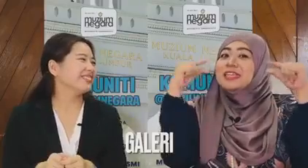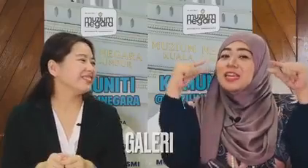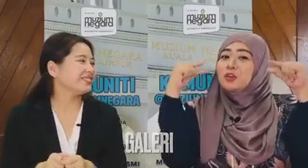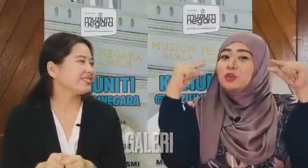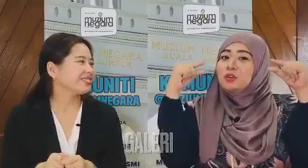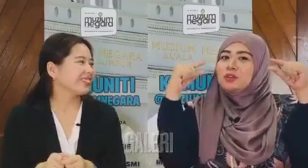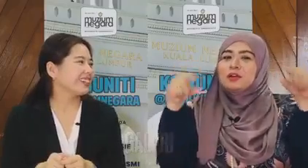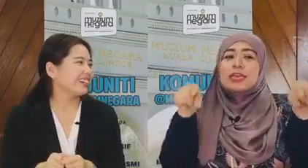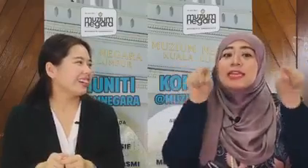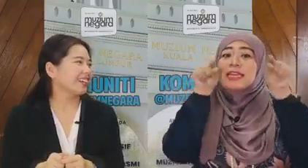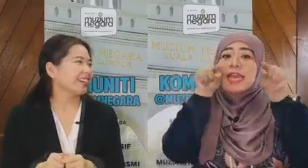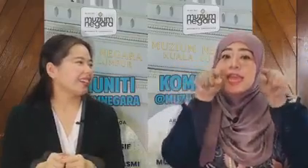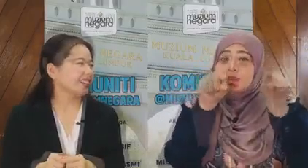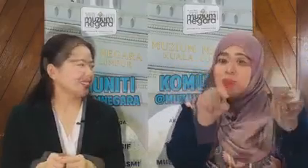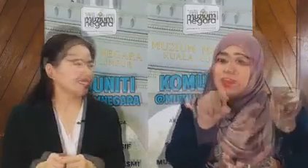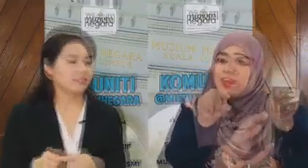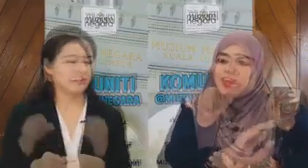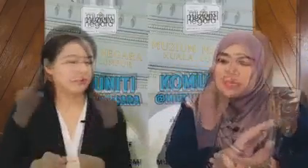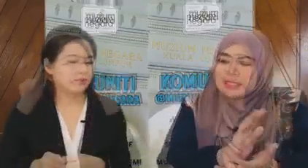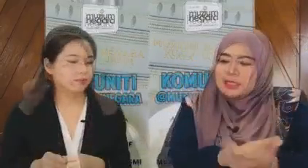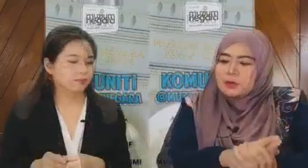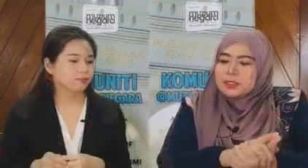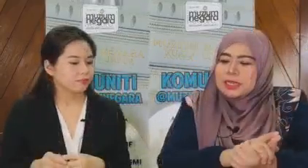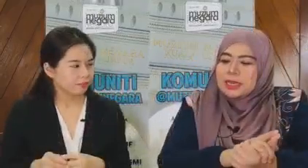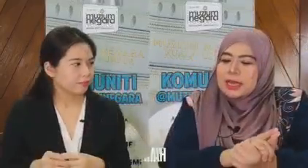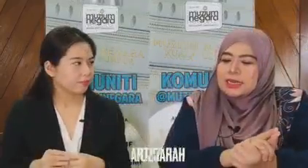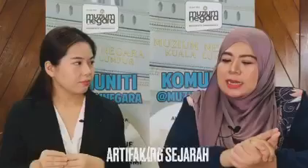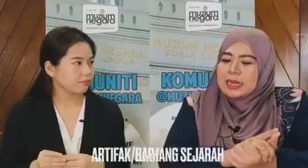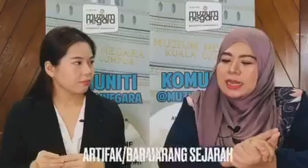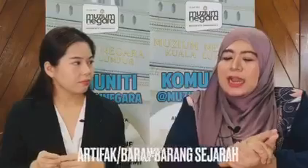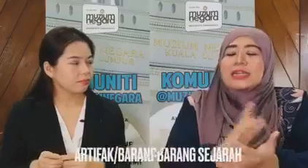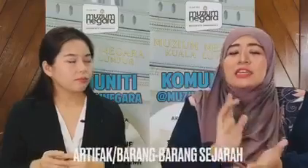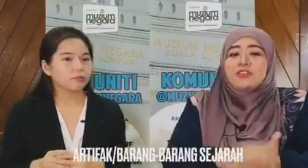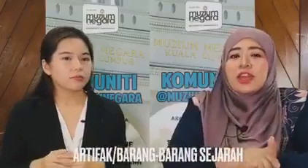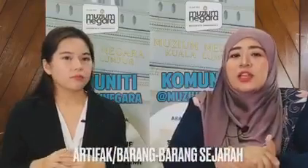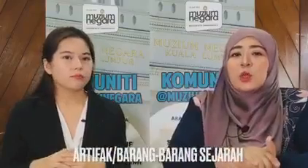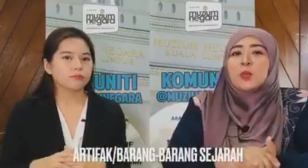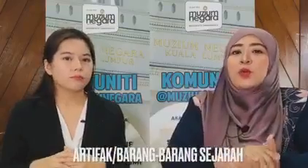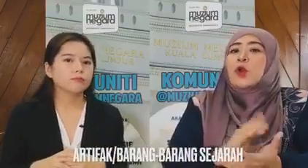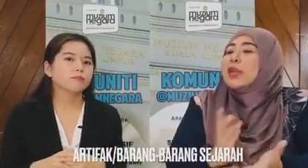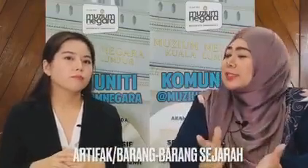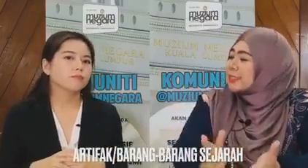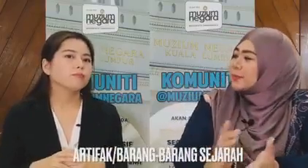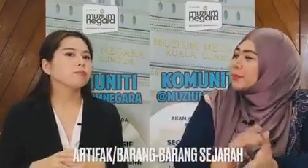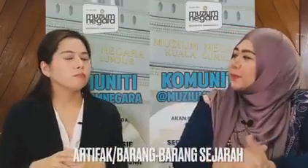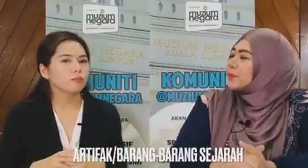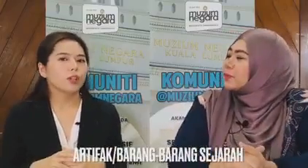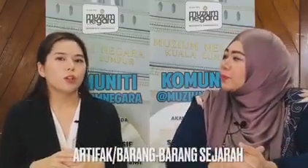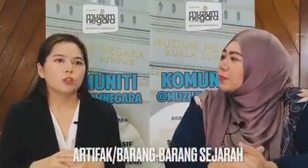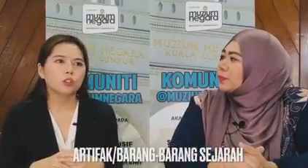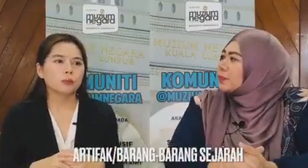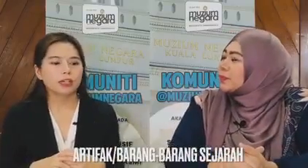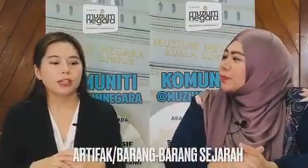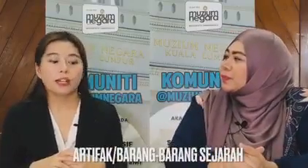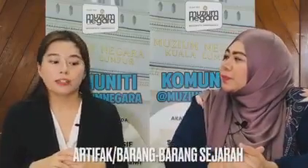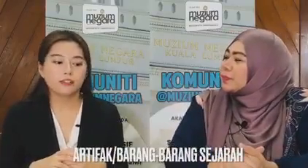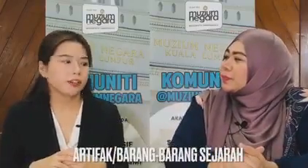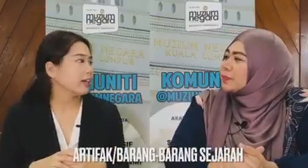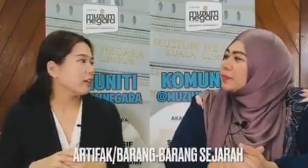Cikgu. Okay, ni gallery. Untuk perkataan seterusnya adalah artifak ataupun koleksi. Untuk perkataan artifak, kita tak